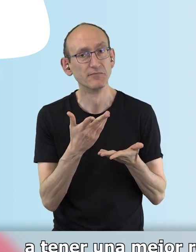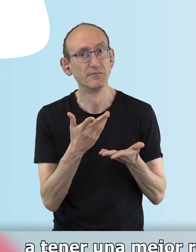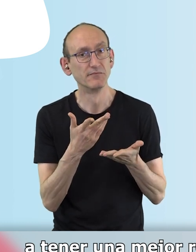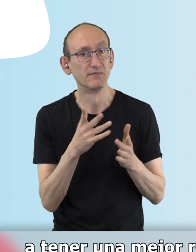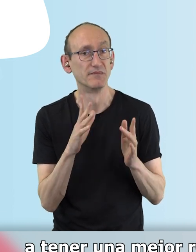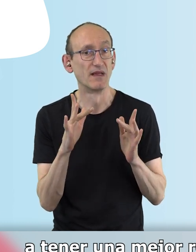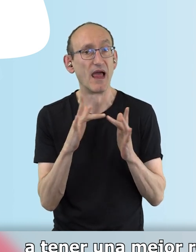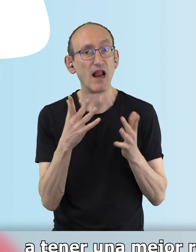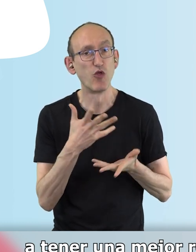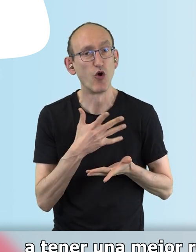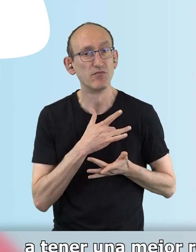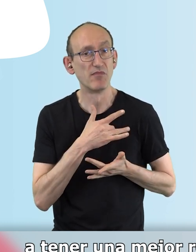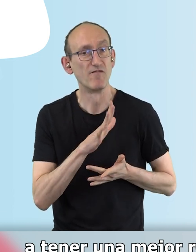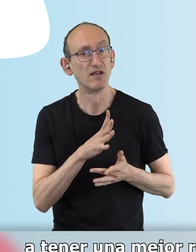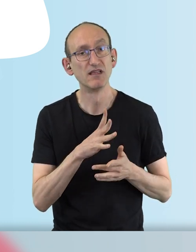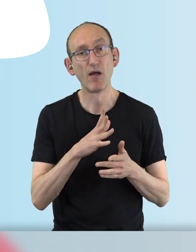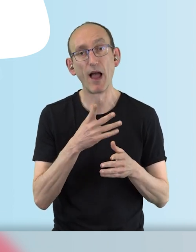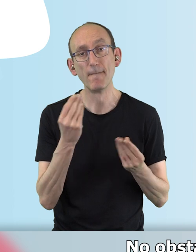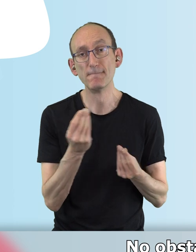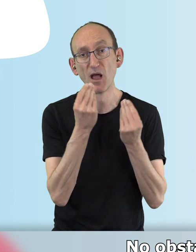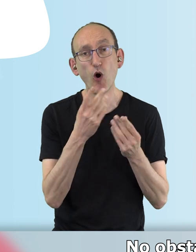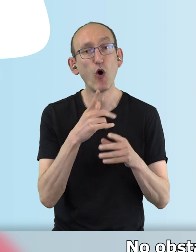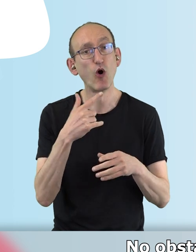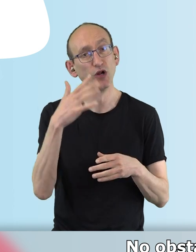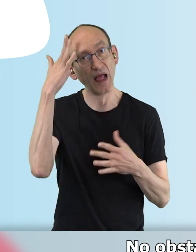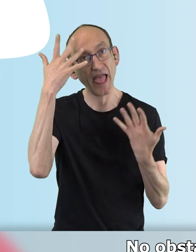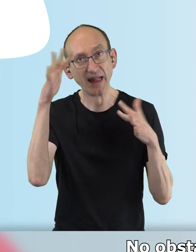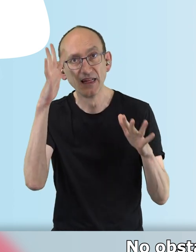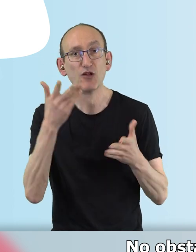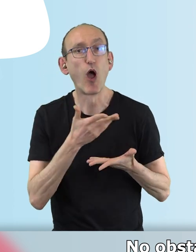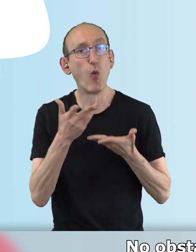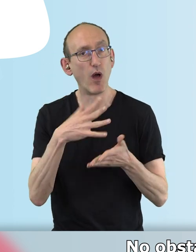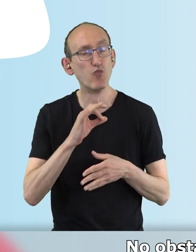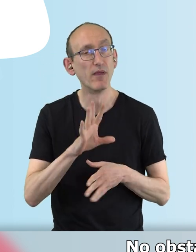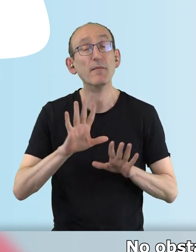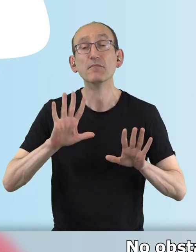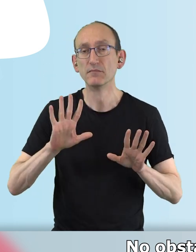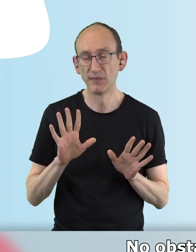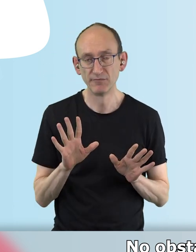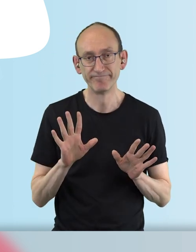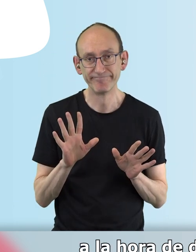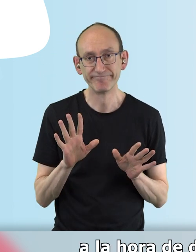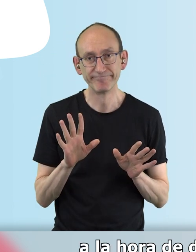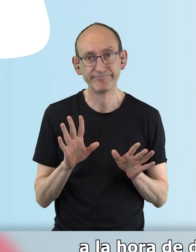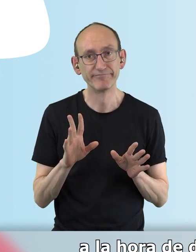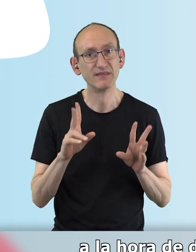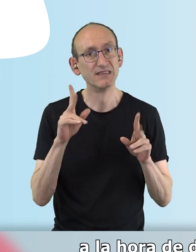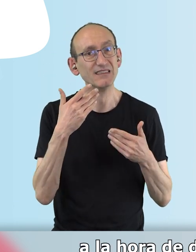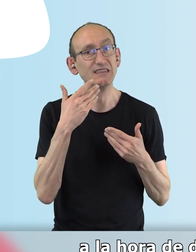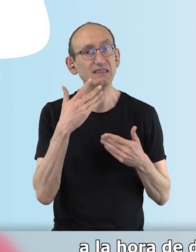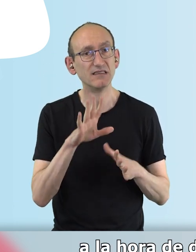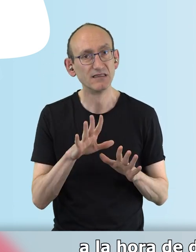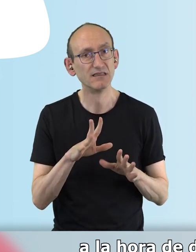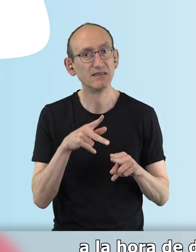una mejor relación afectiva, a entretenernos. No obstante, es cierto que debemos hacer, a la hora de